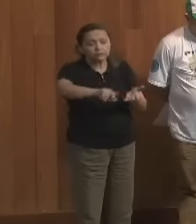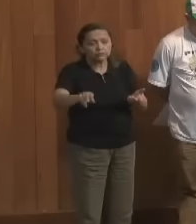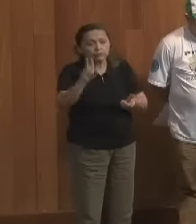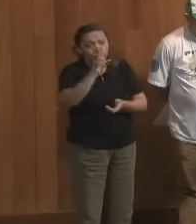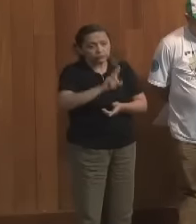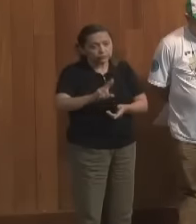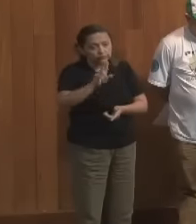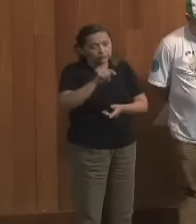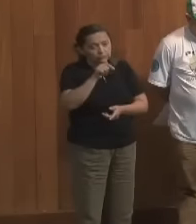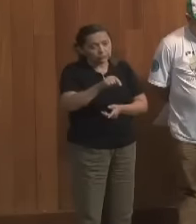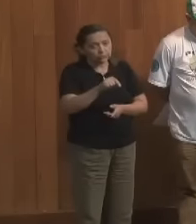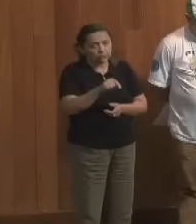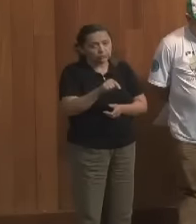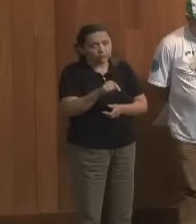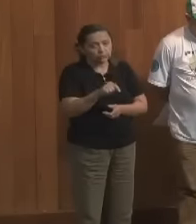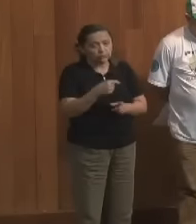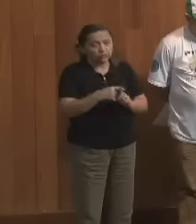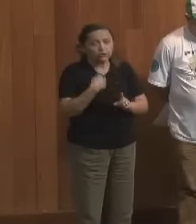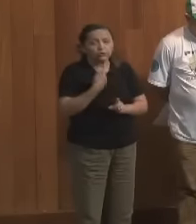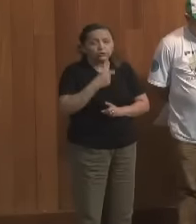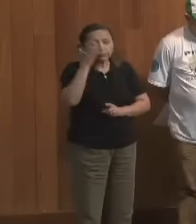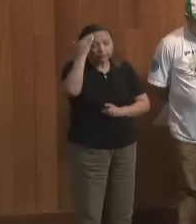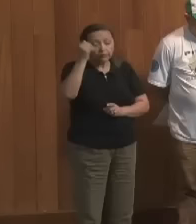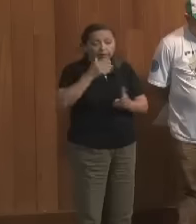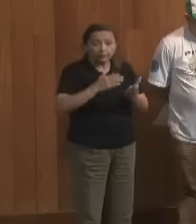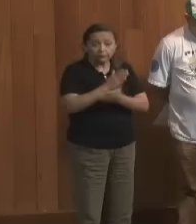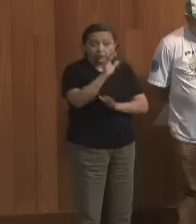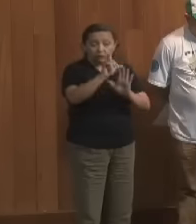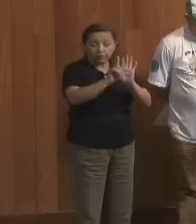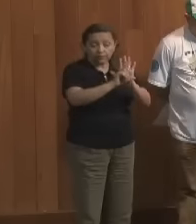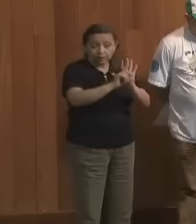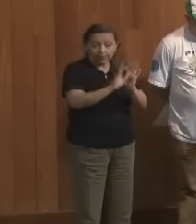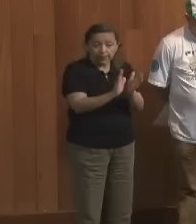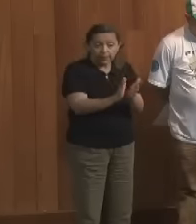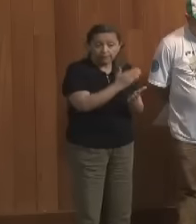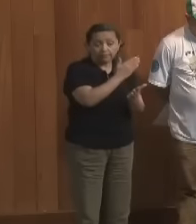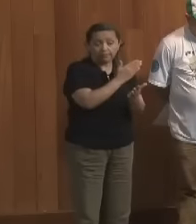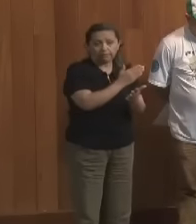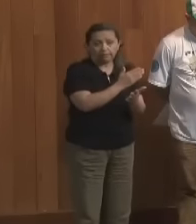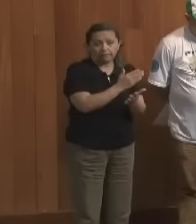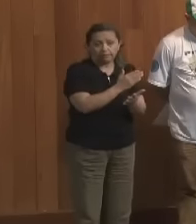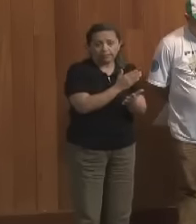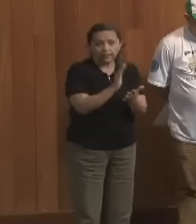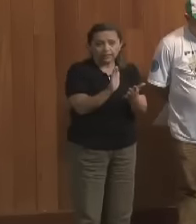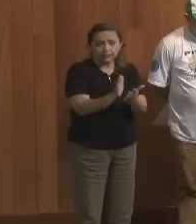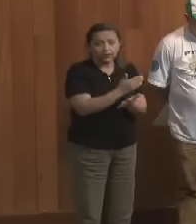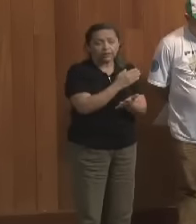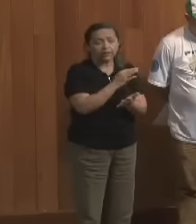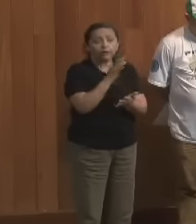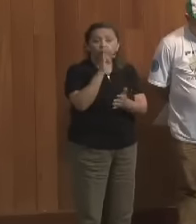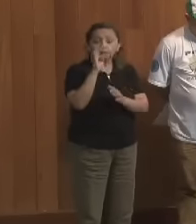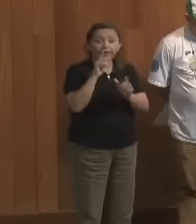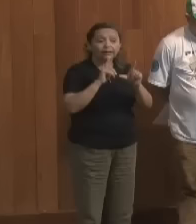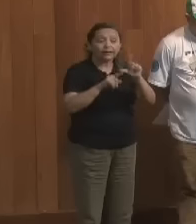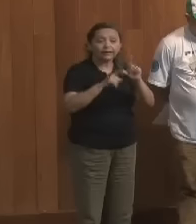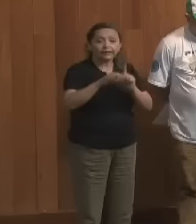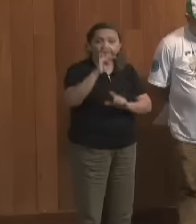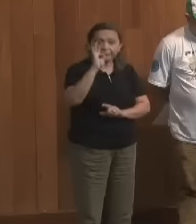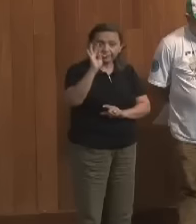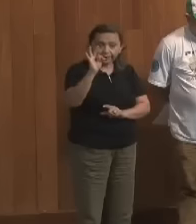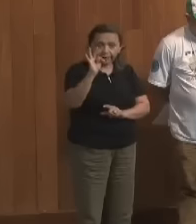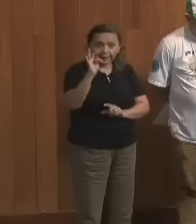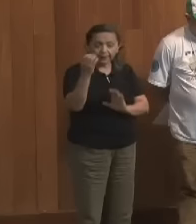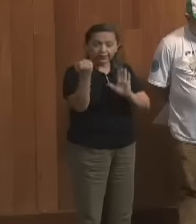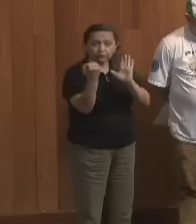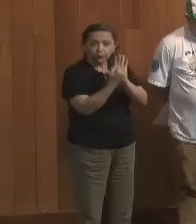utilizados, né? Que a gente sabe que foi aprovada a lei aí para retirar o tesinho dos agrotóxicos dos